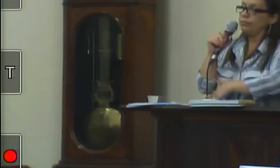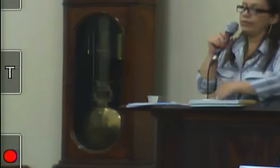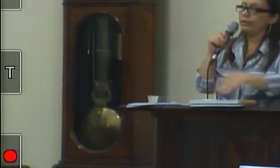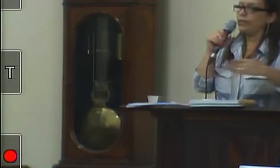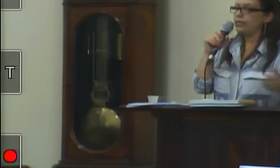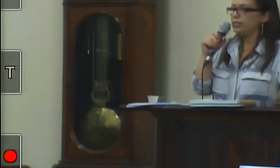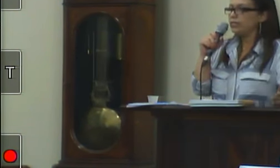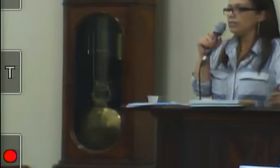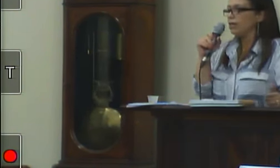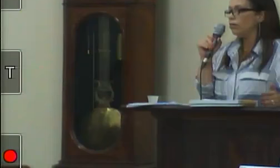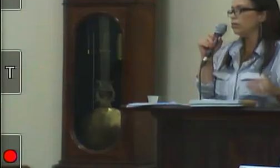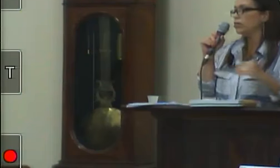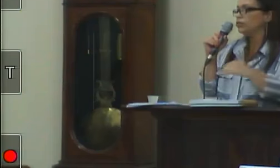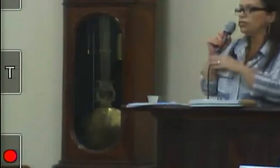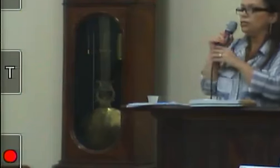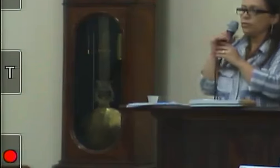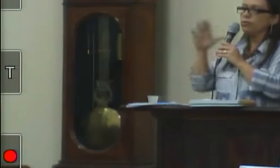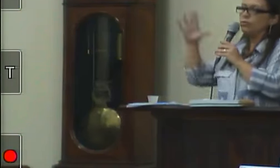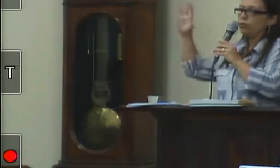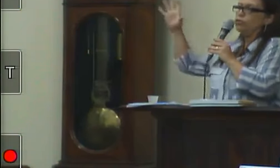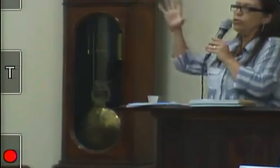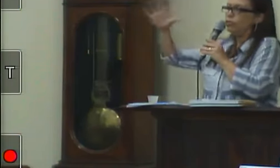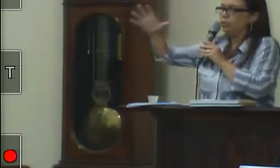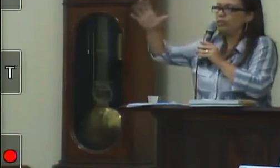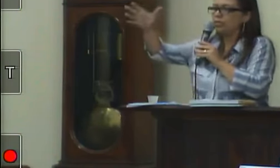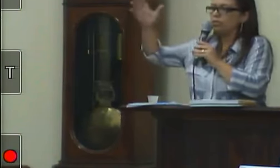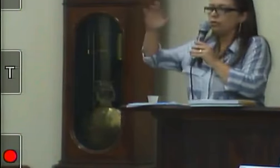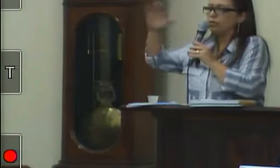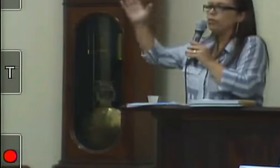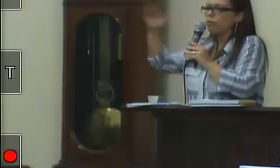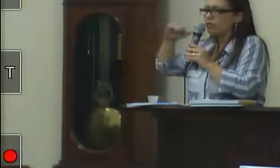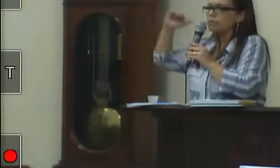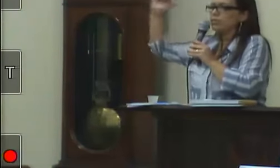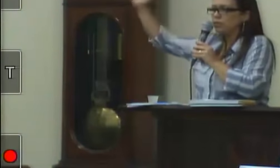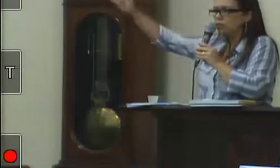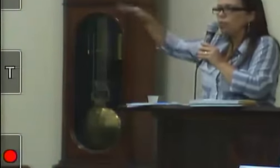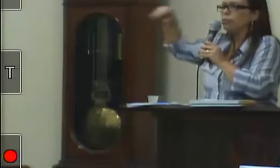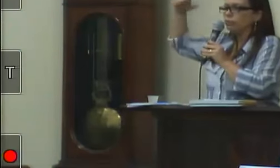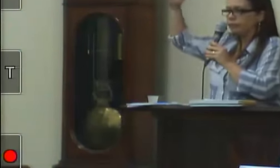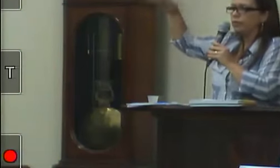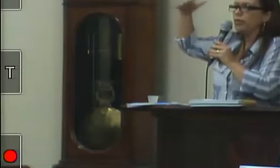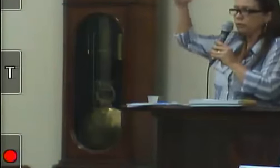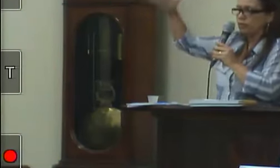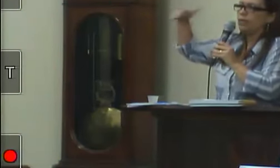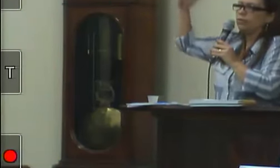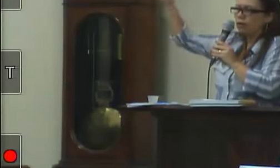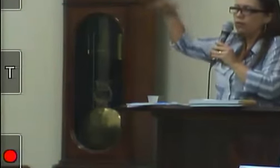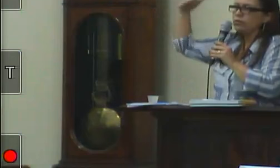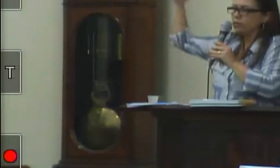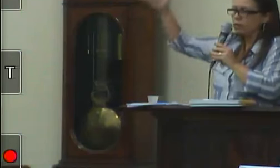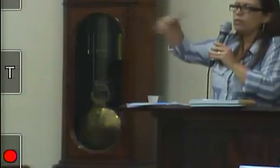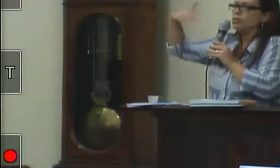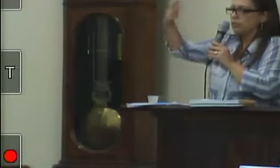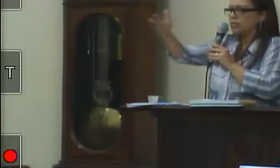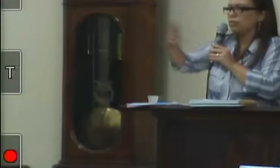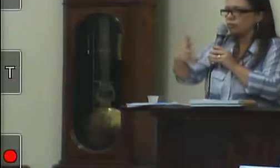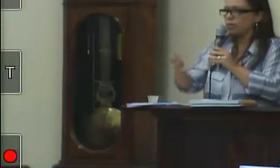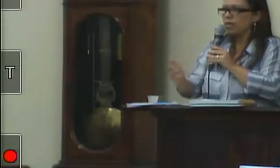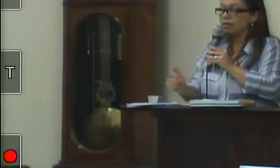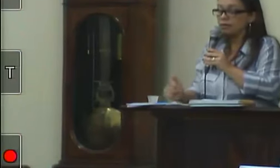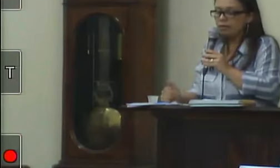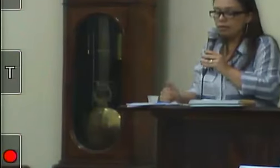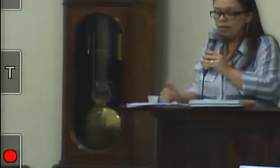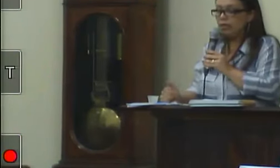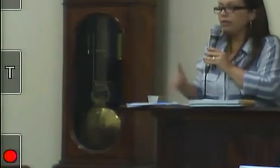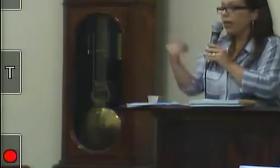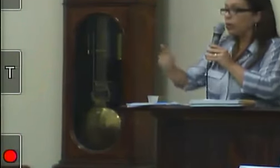gente, né, fez a prestação, nós já tínhamos um número X de pacientes tomando, que normalmente os pacientes tomam por anos, né? Meses, um ano, né? Dois anos, às vezes alguns